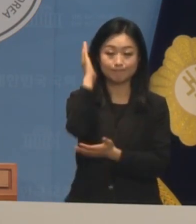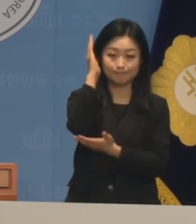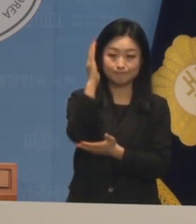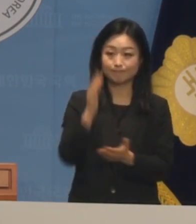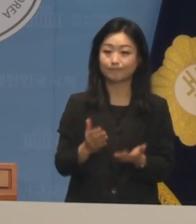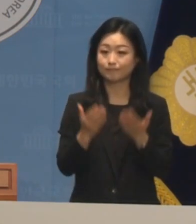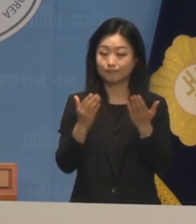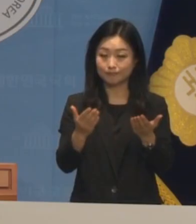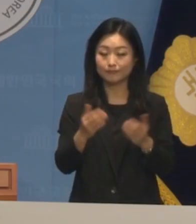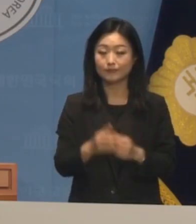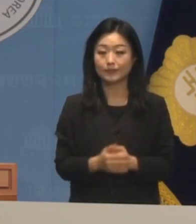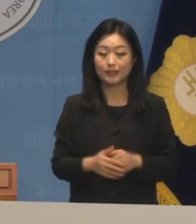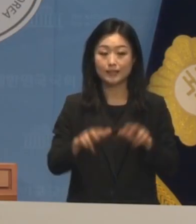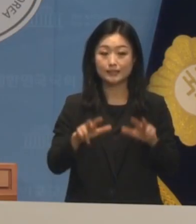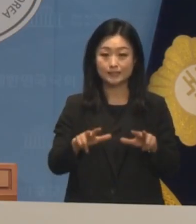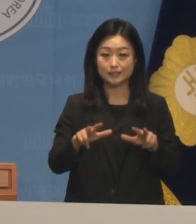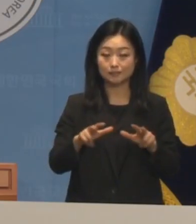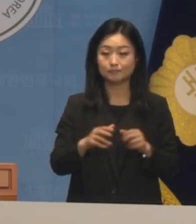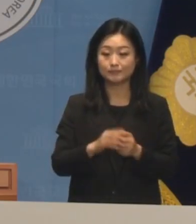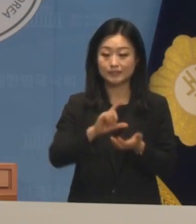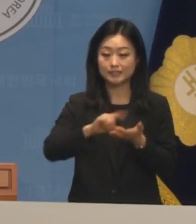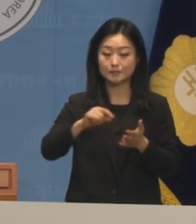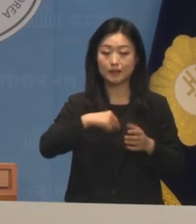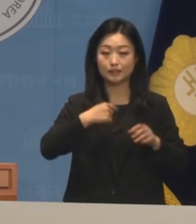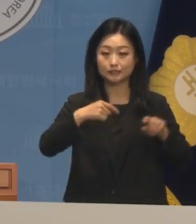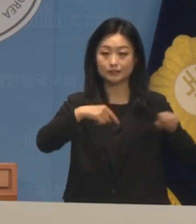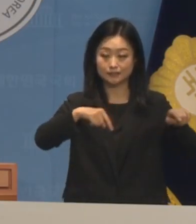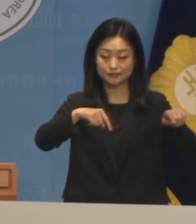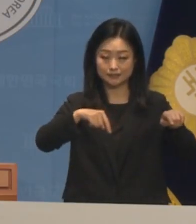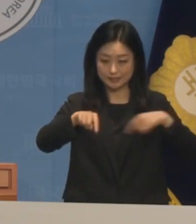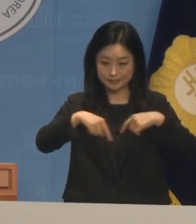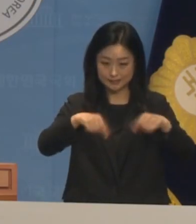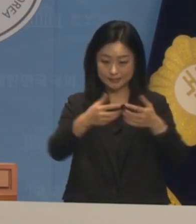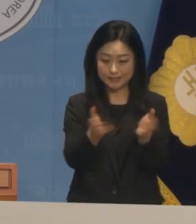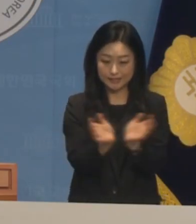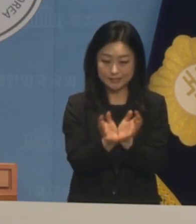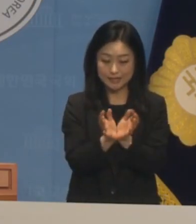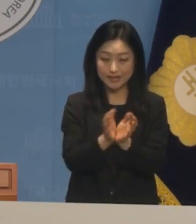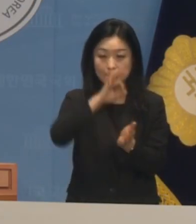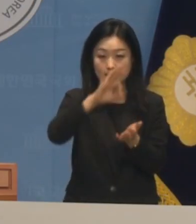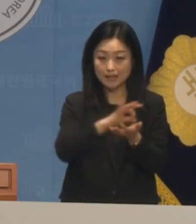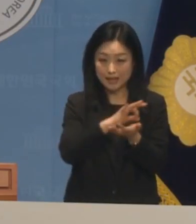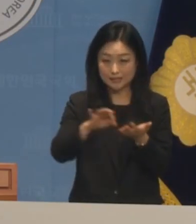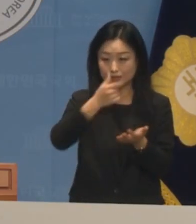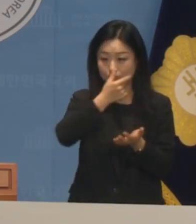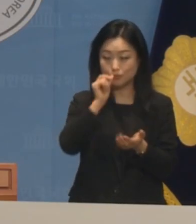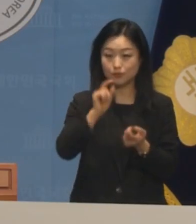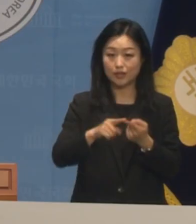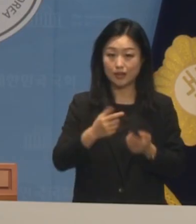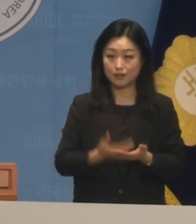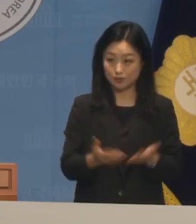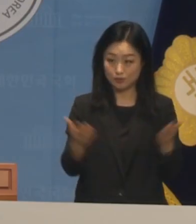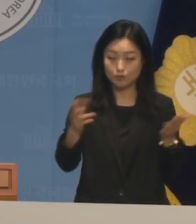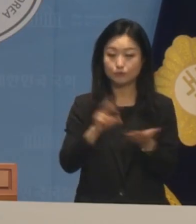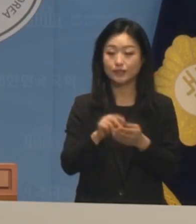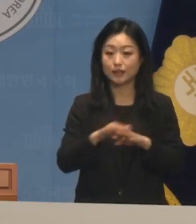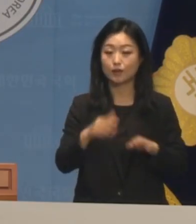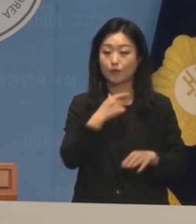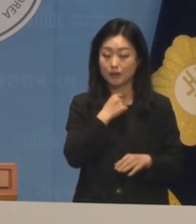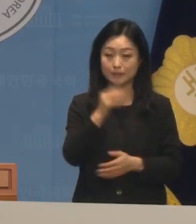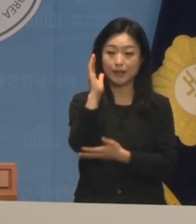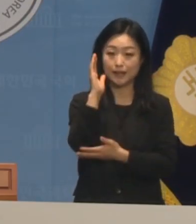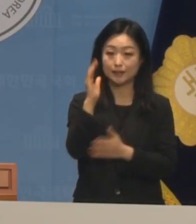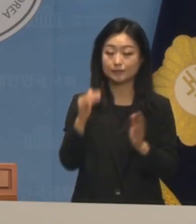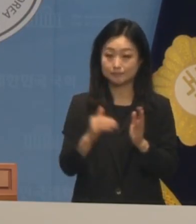그리고 교육위에 발의된 고교 무상교육 재원 확보를 위한 교부금법 개정안, 학교용지 특례법 개정안